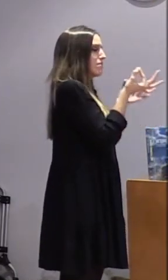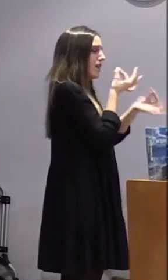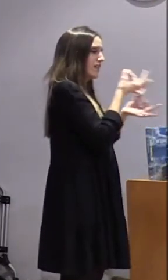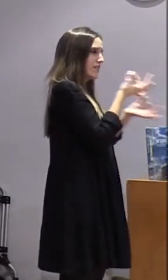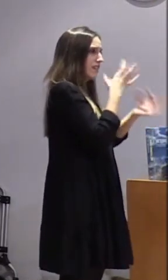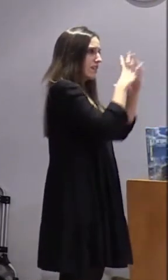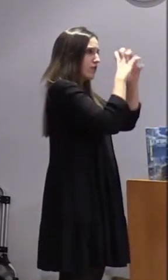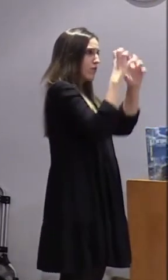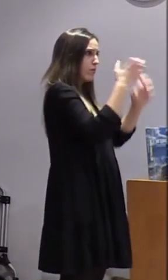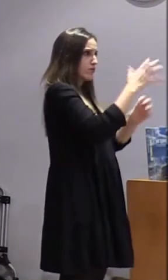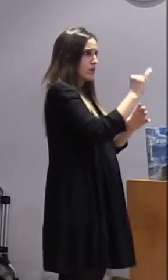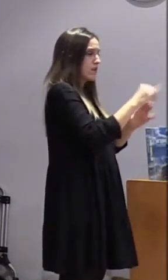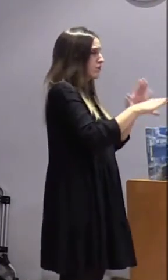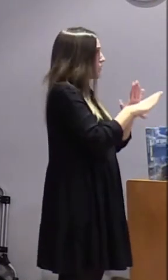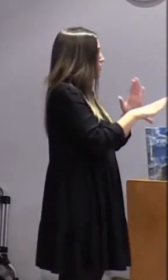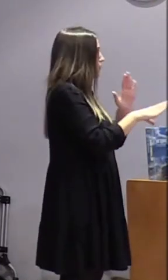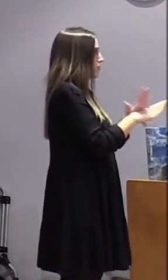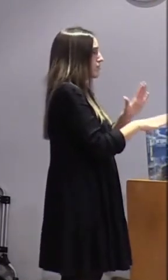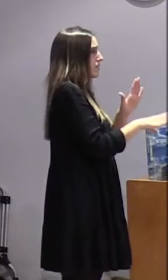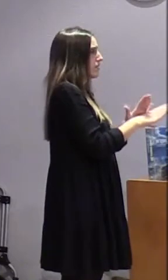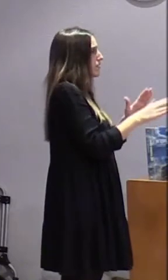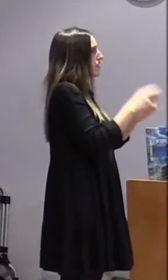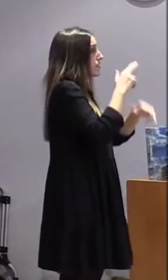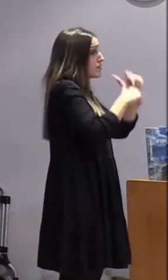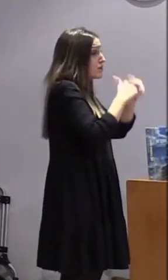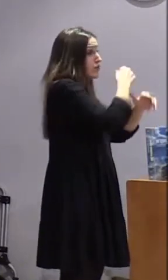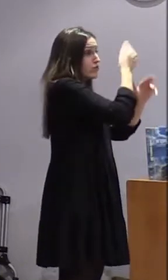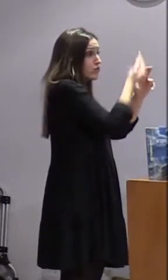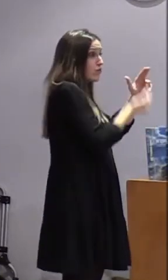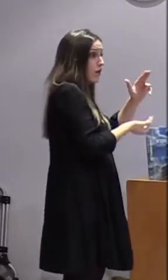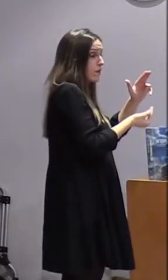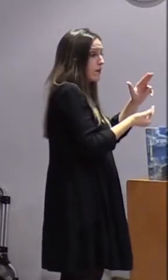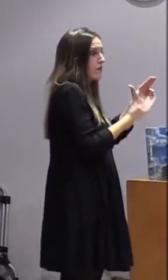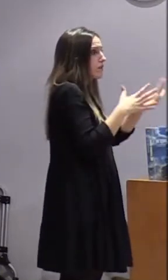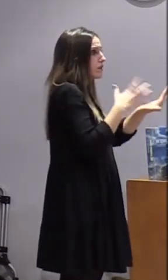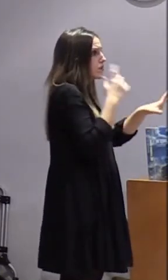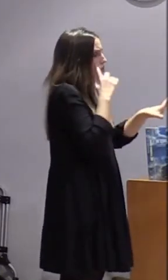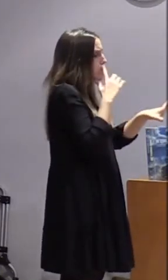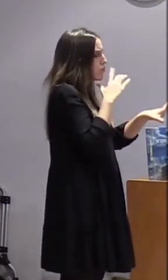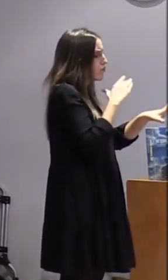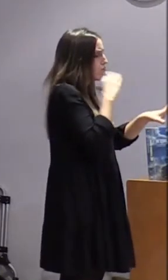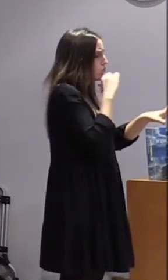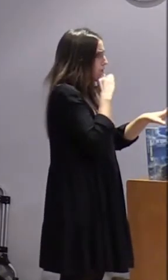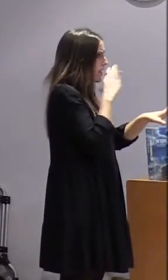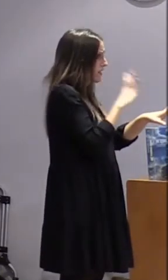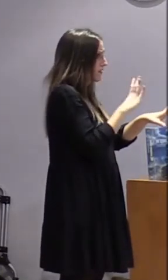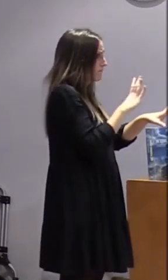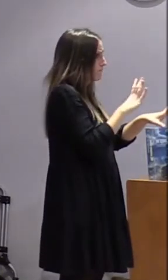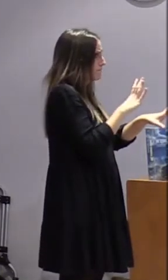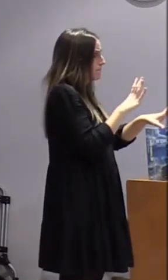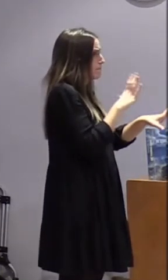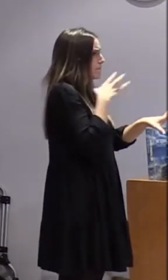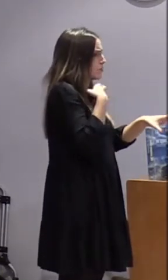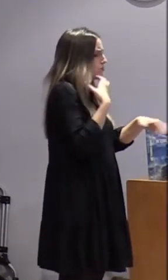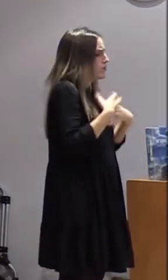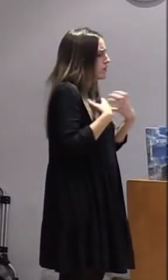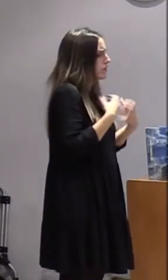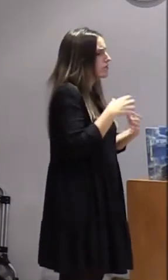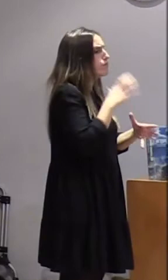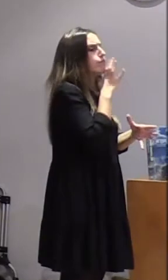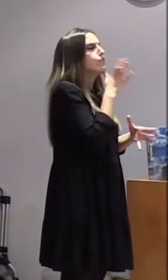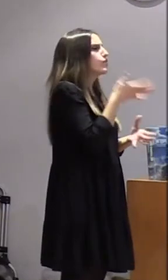nubosos, son una constante en su obra. Y eso ya mosquea. Por algo Velázquez los ha puesto así.